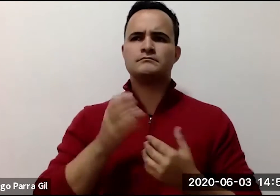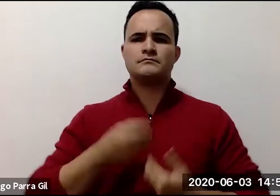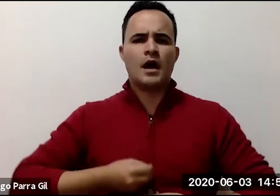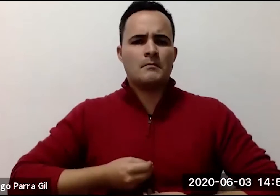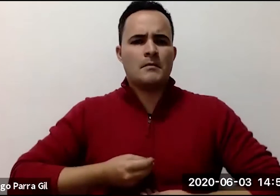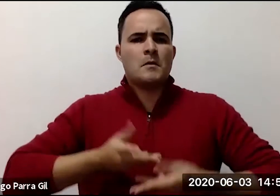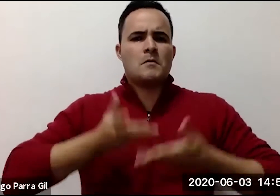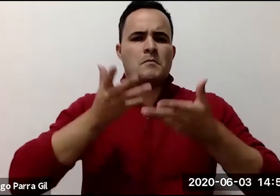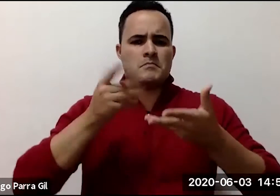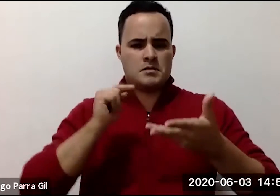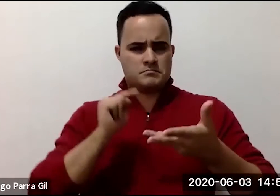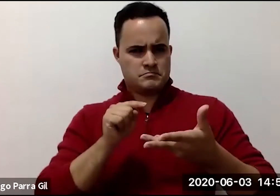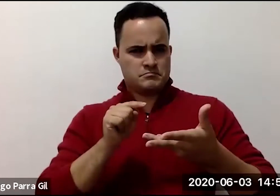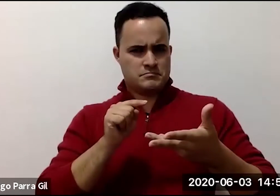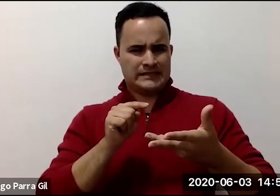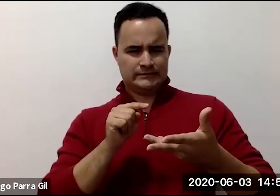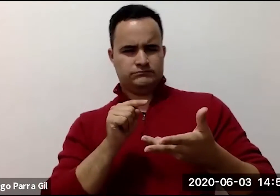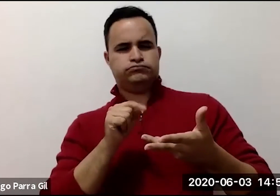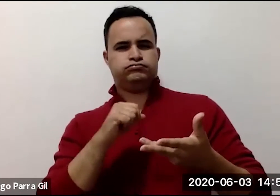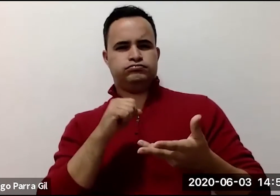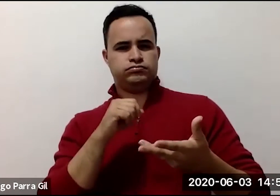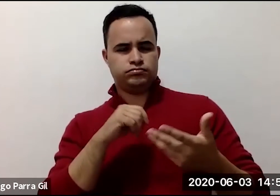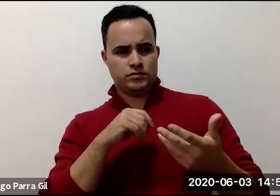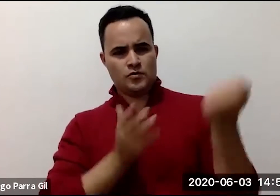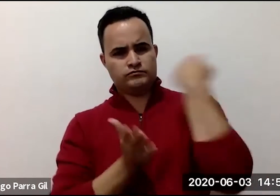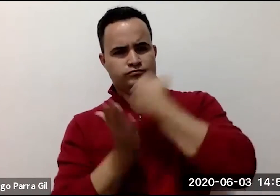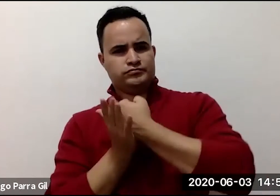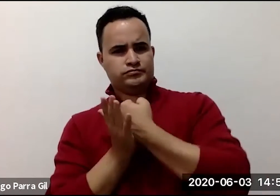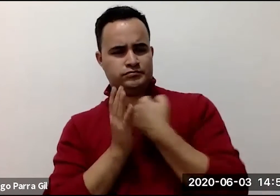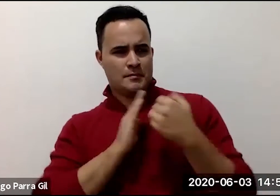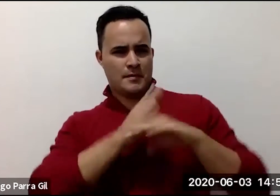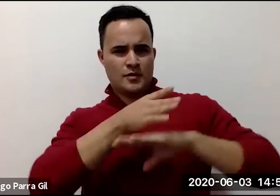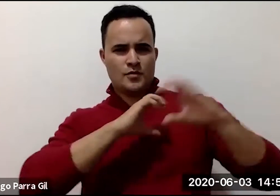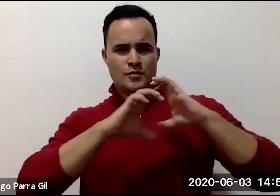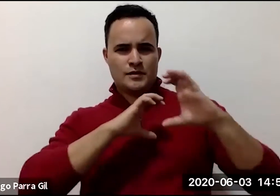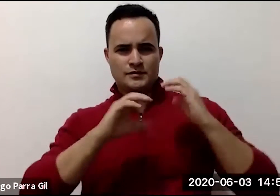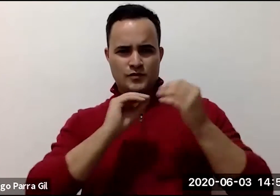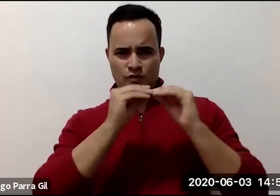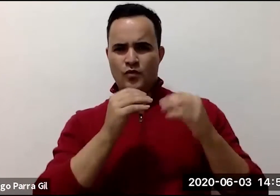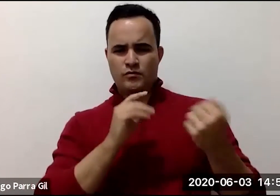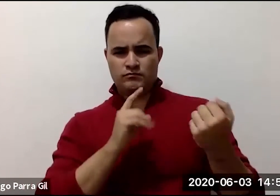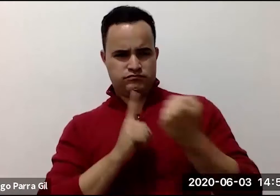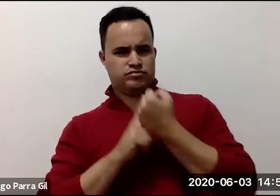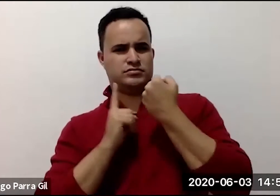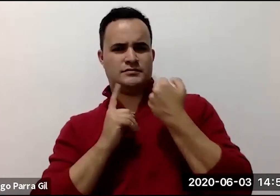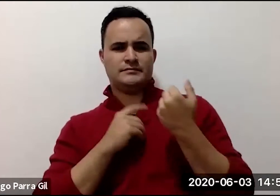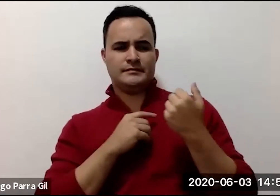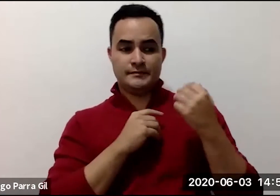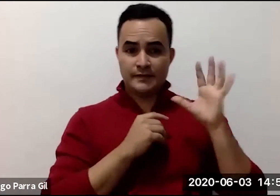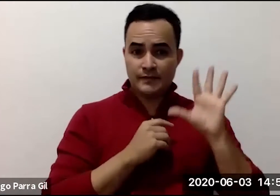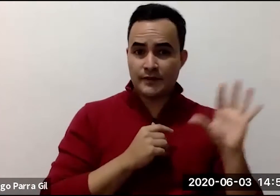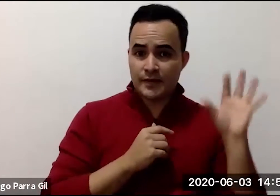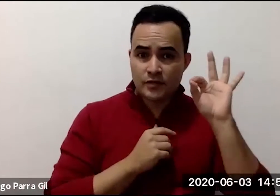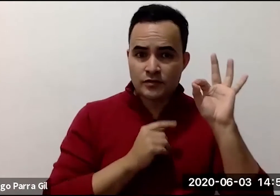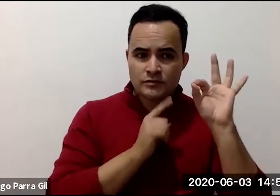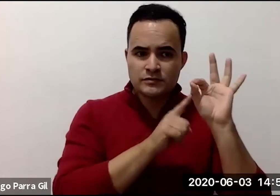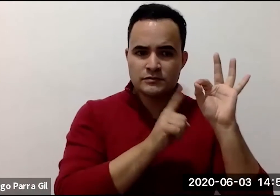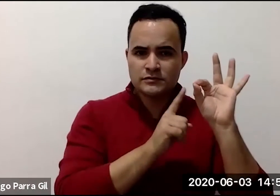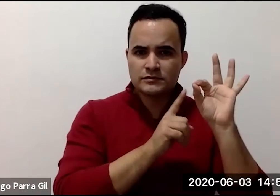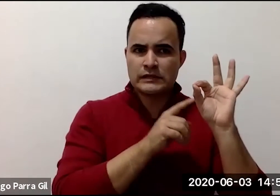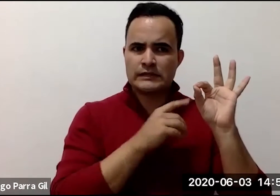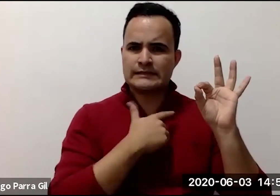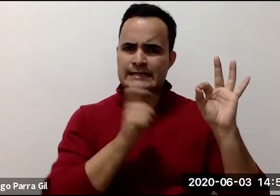este discurso bélico que se nos impone desde los medios de comunicación. Ver al virus como el enemigo a